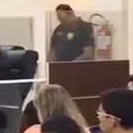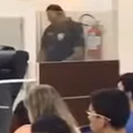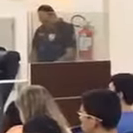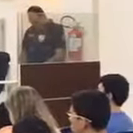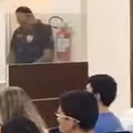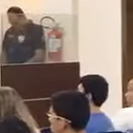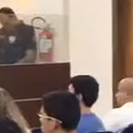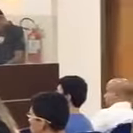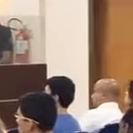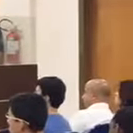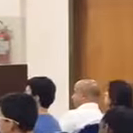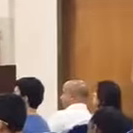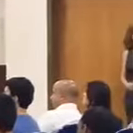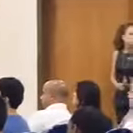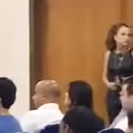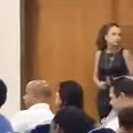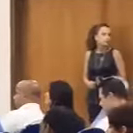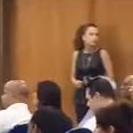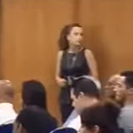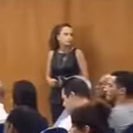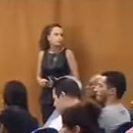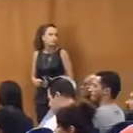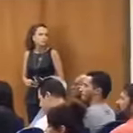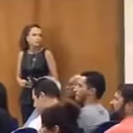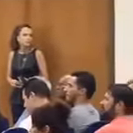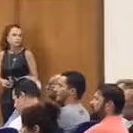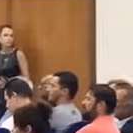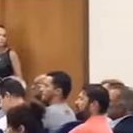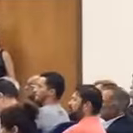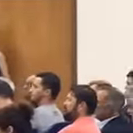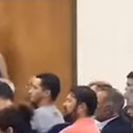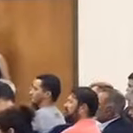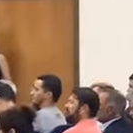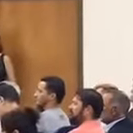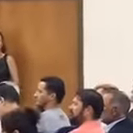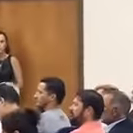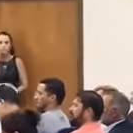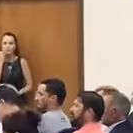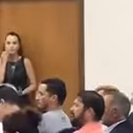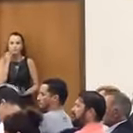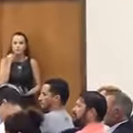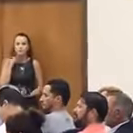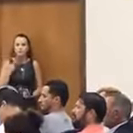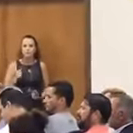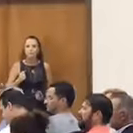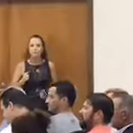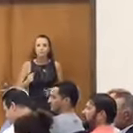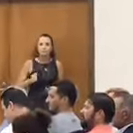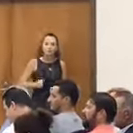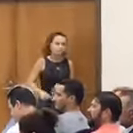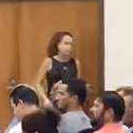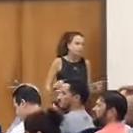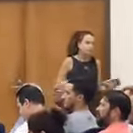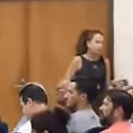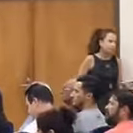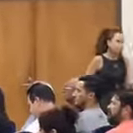infraestrutura, e o trabalho vem sendo feito a